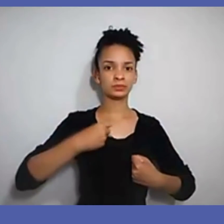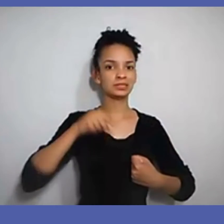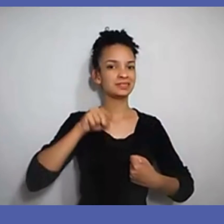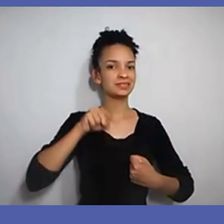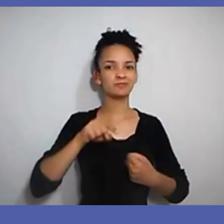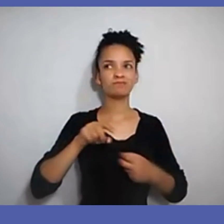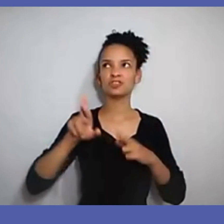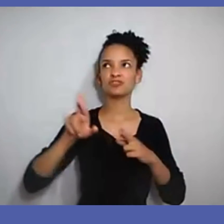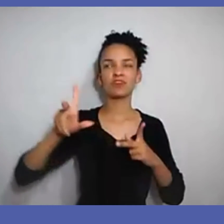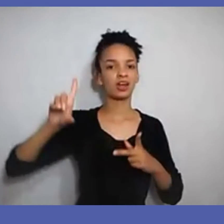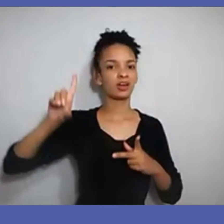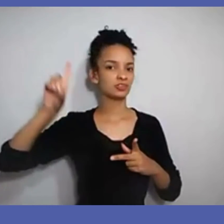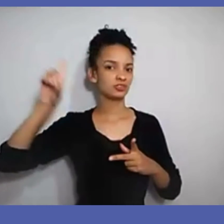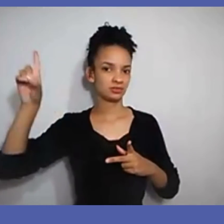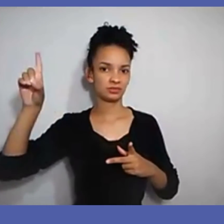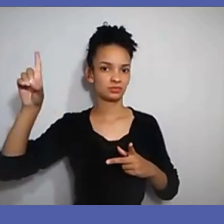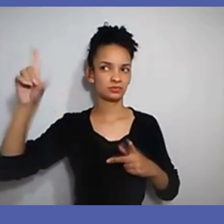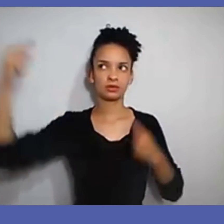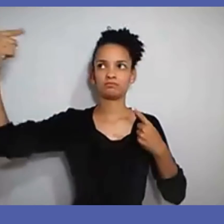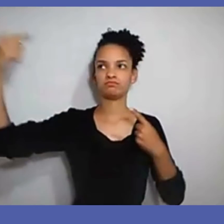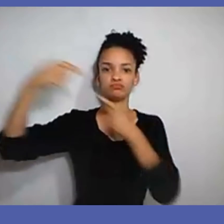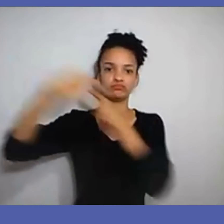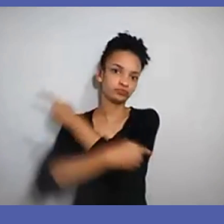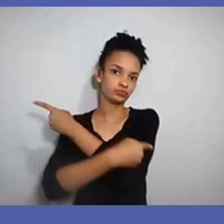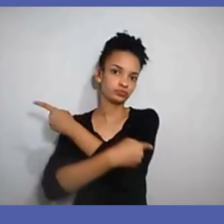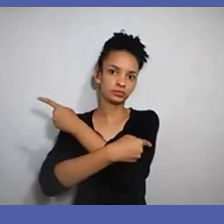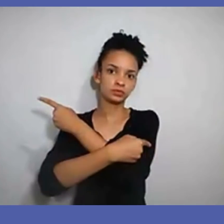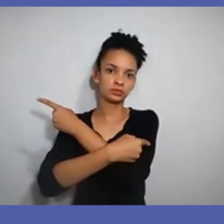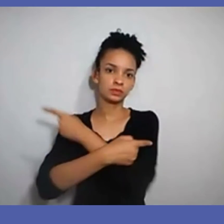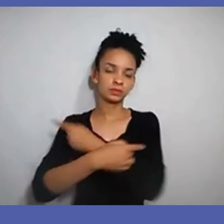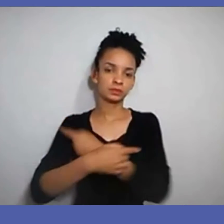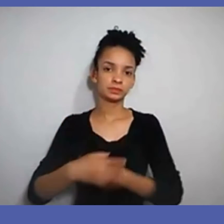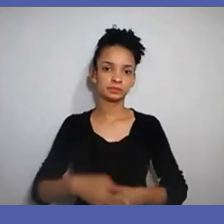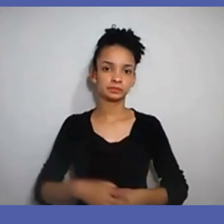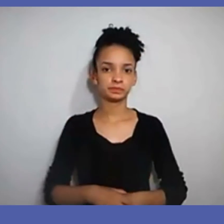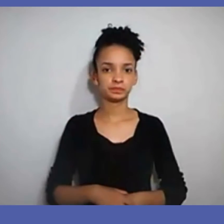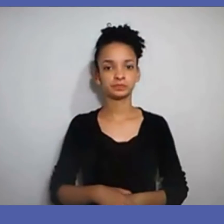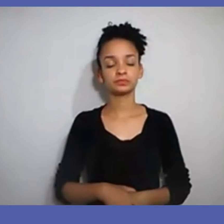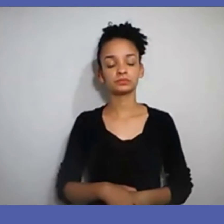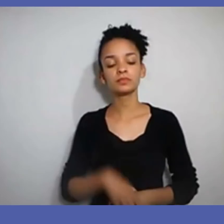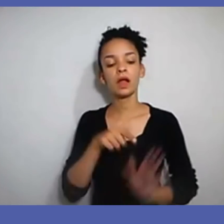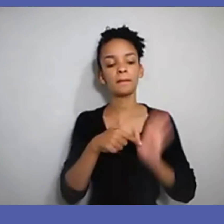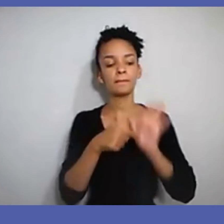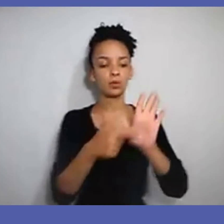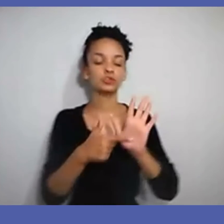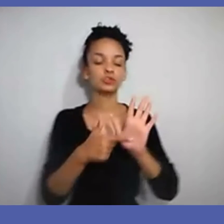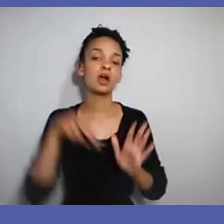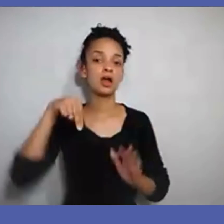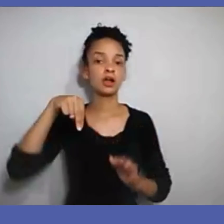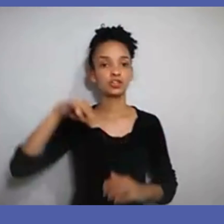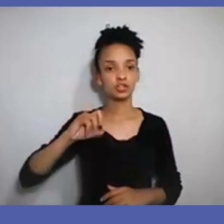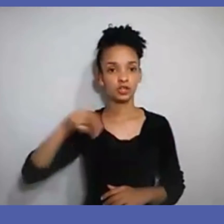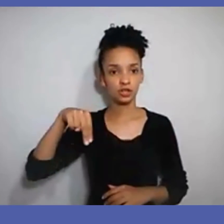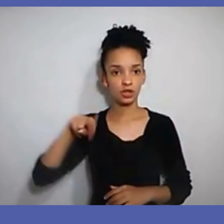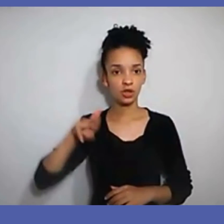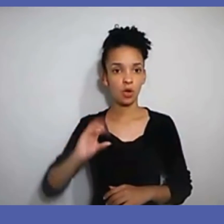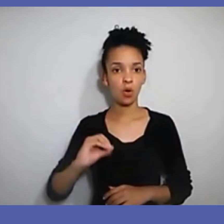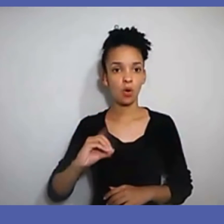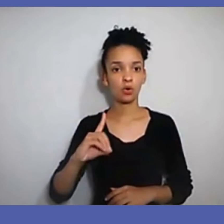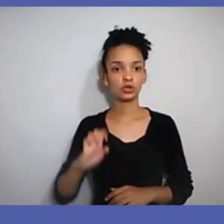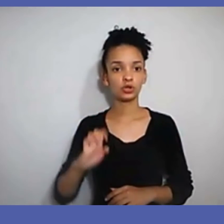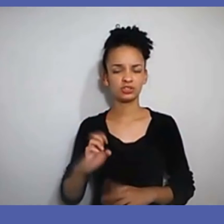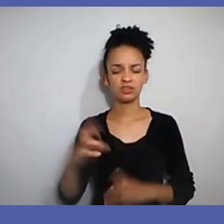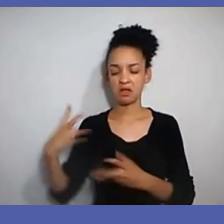tá? Então esse homem se tornou poderoso, ele então, segundo o que nós temos